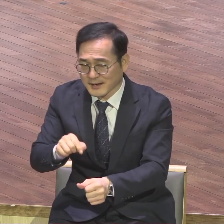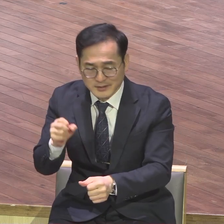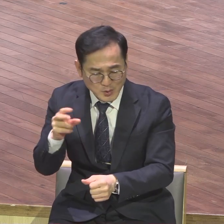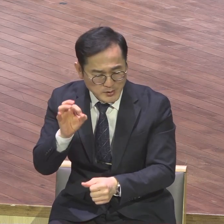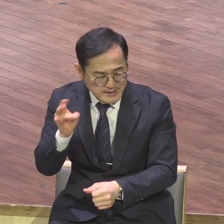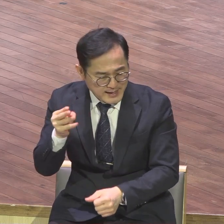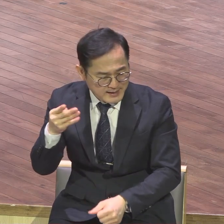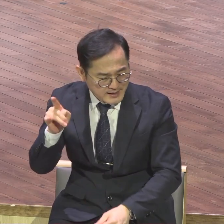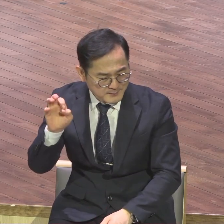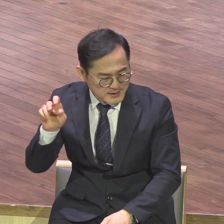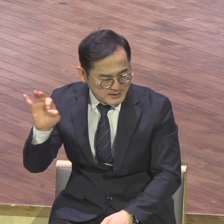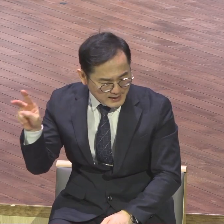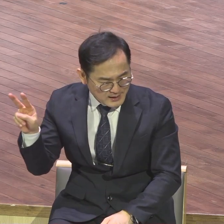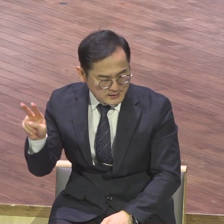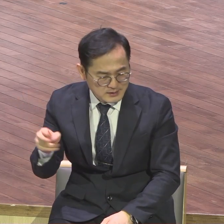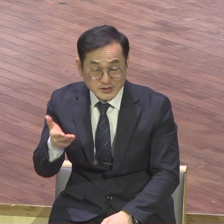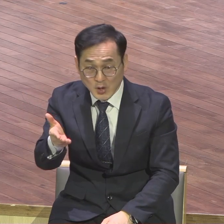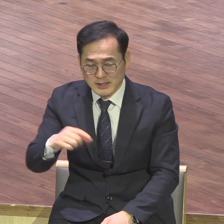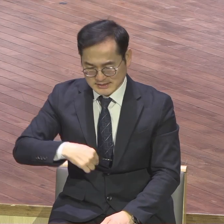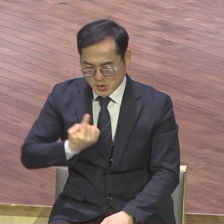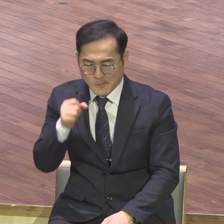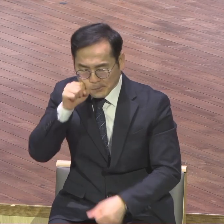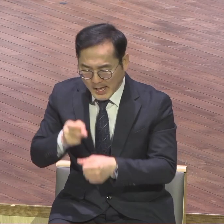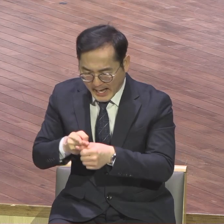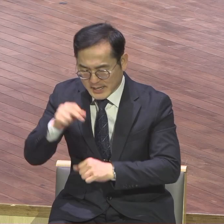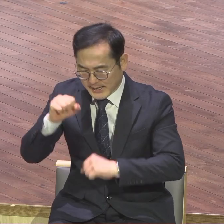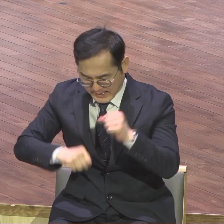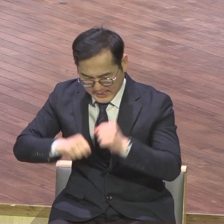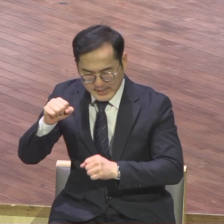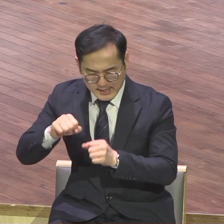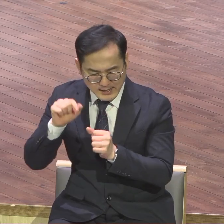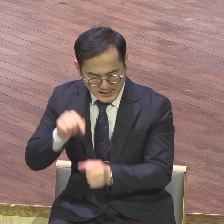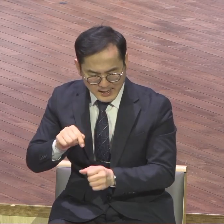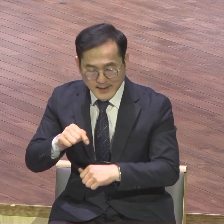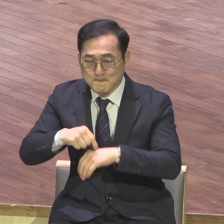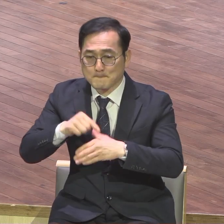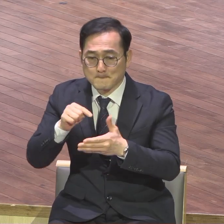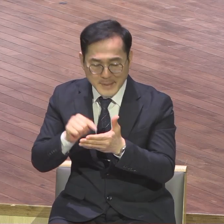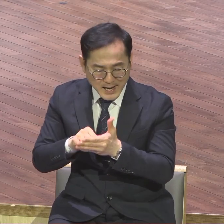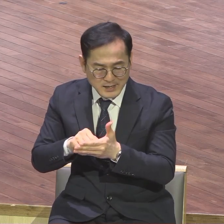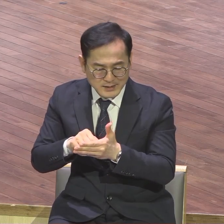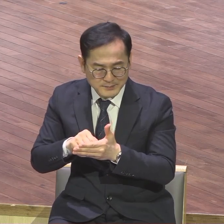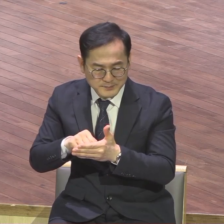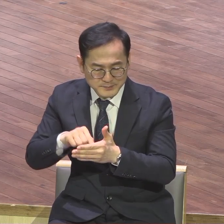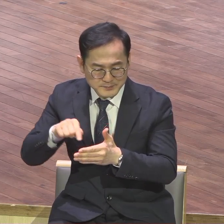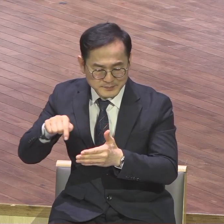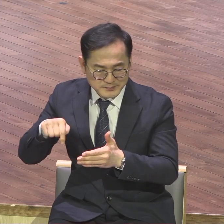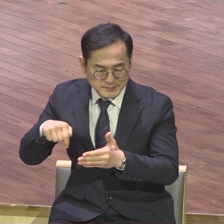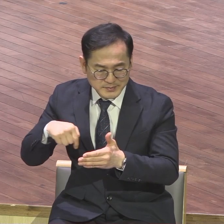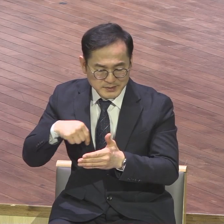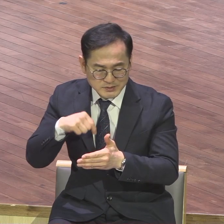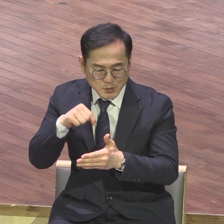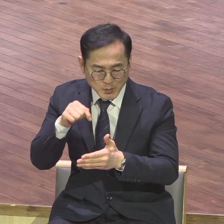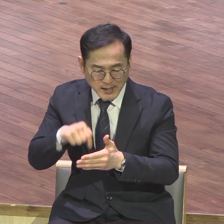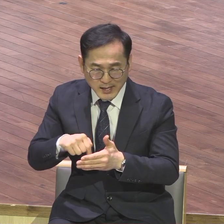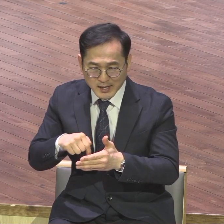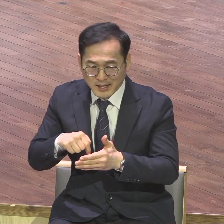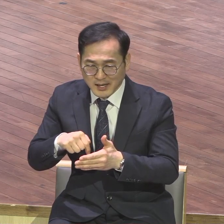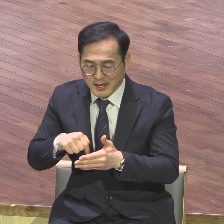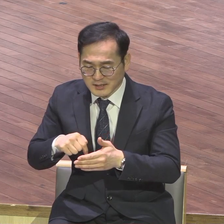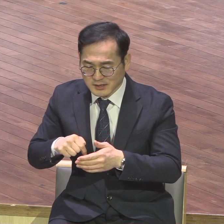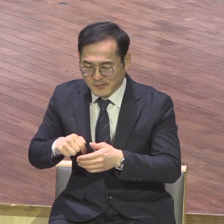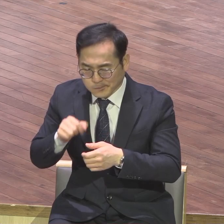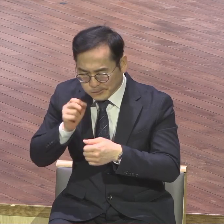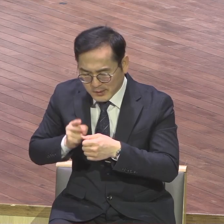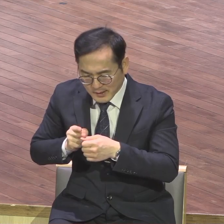8장 4장 4절에도 보면 너희는 스스로 할례를 행하여 너희 마음 가죽을 베고 나 여호와께